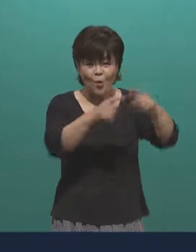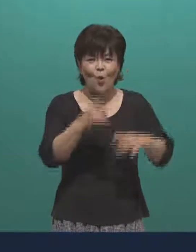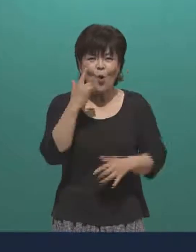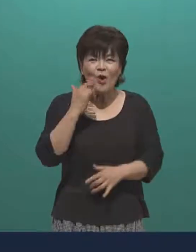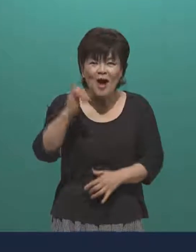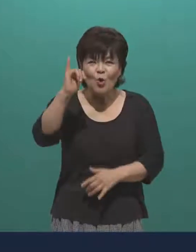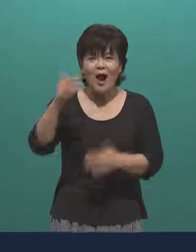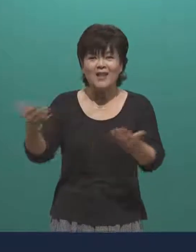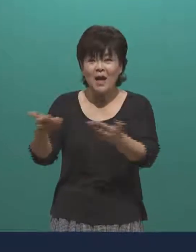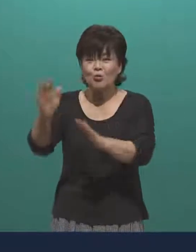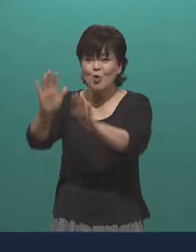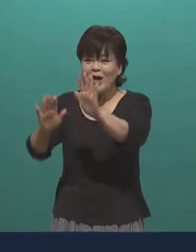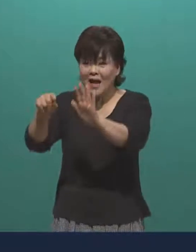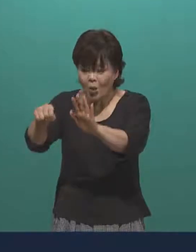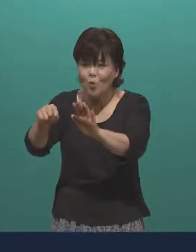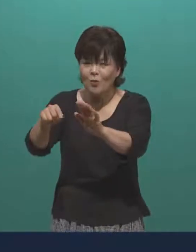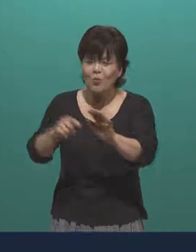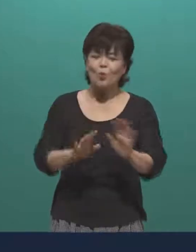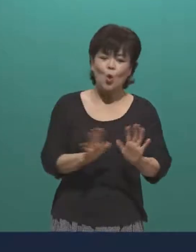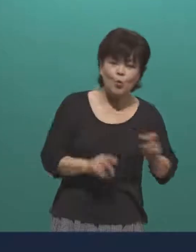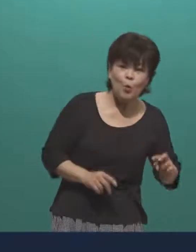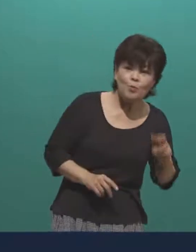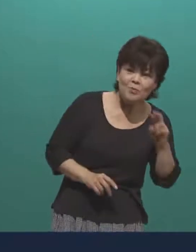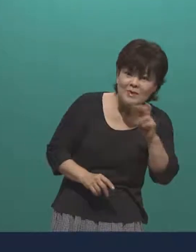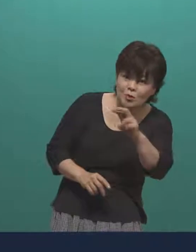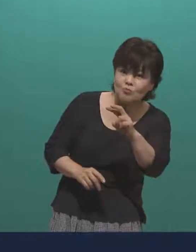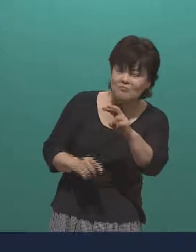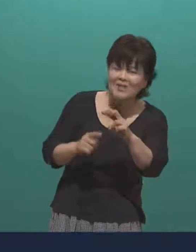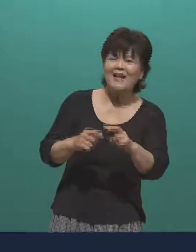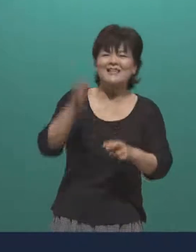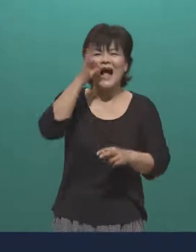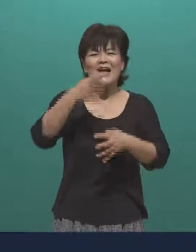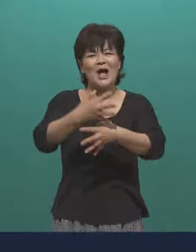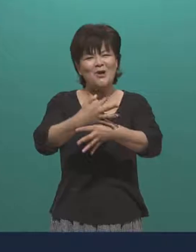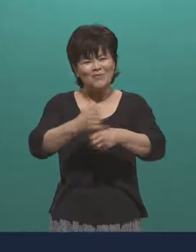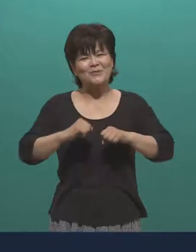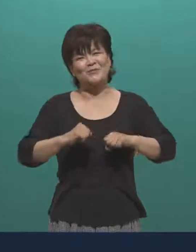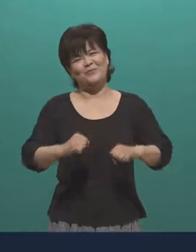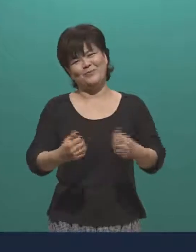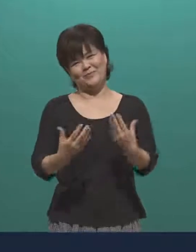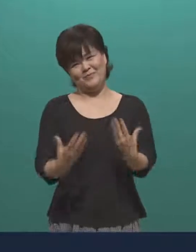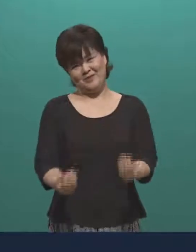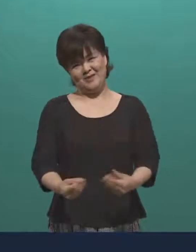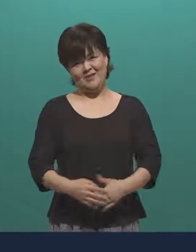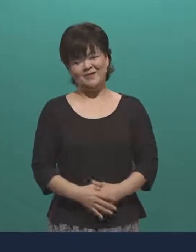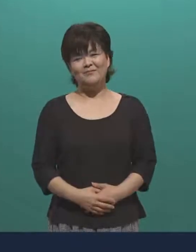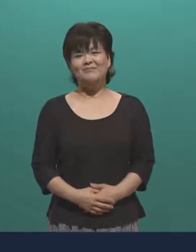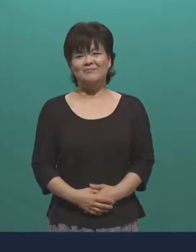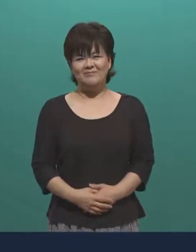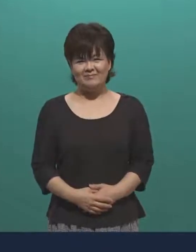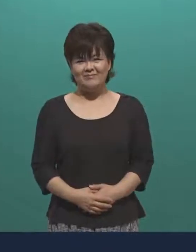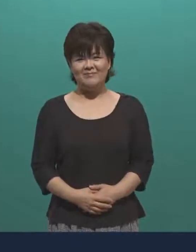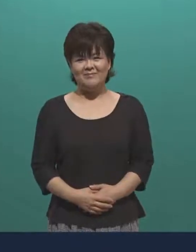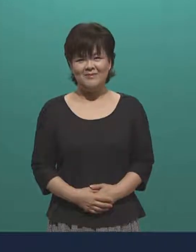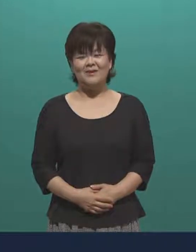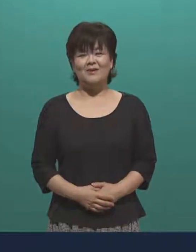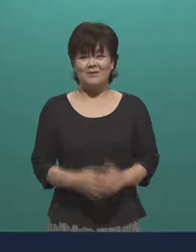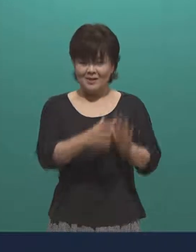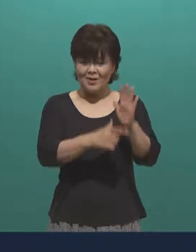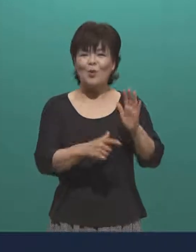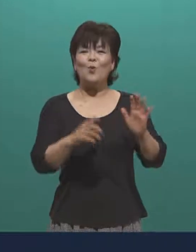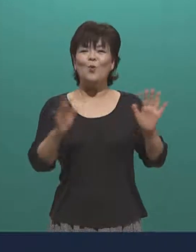滋賀県庁では親が働いている姿を子どもたちが見る逆パターンの参観日が行われました